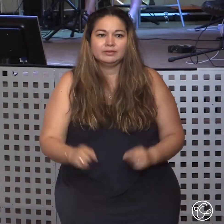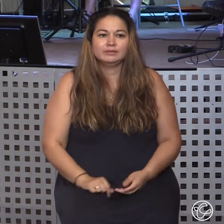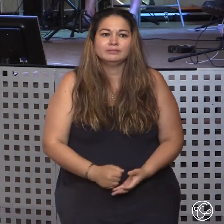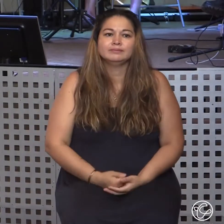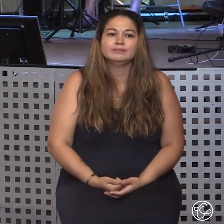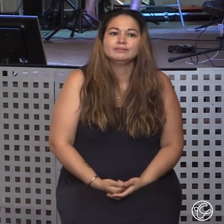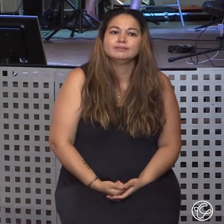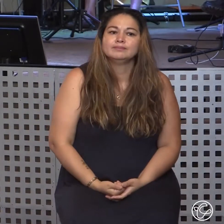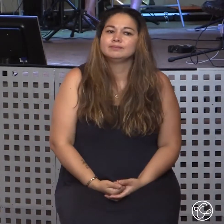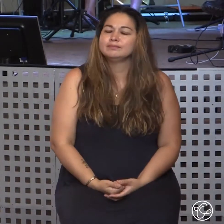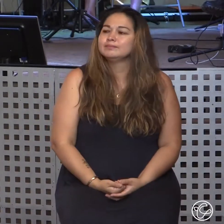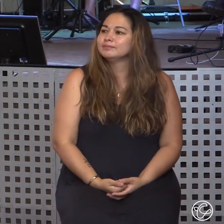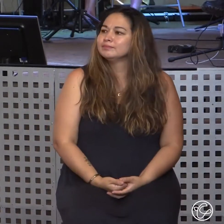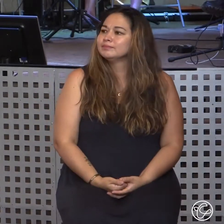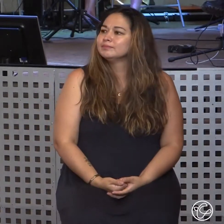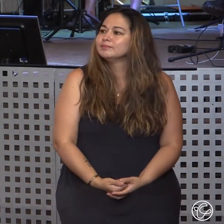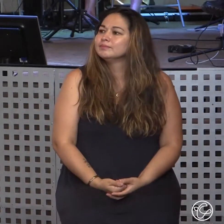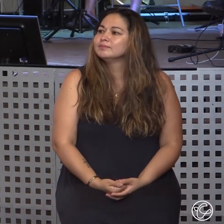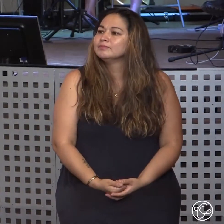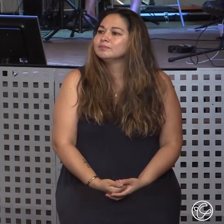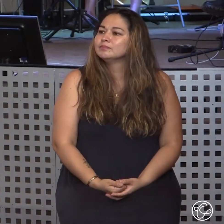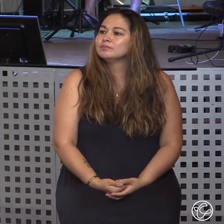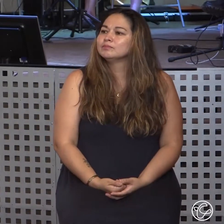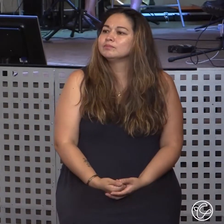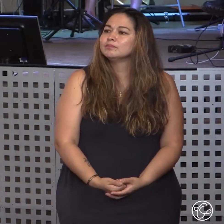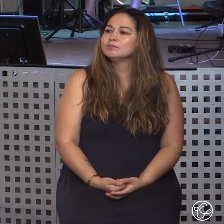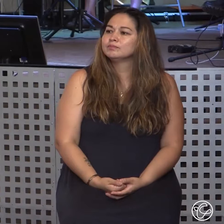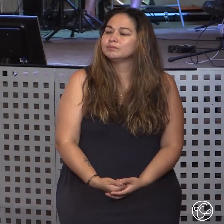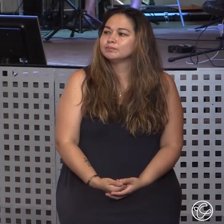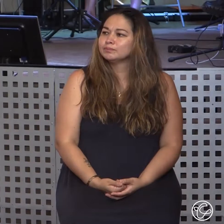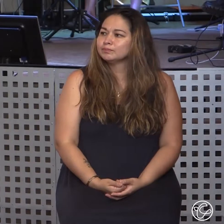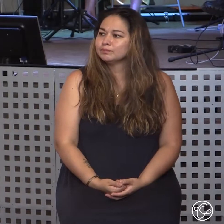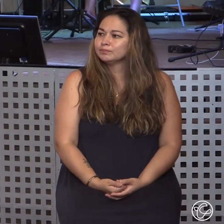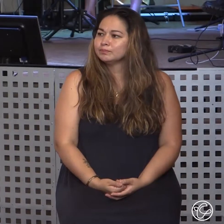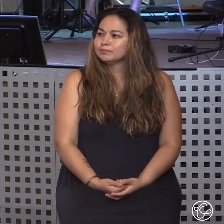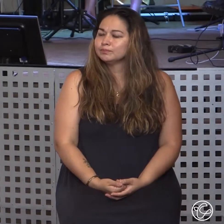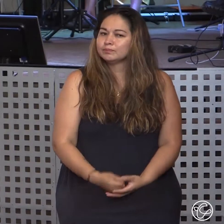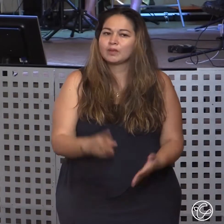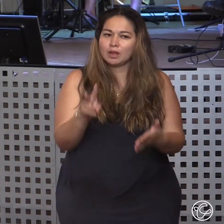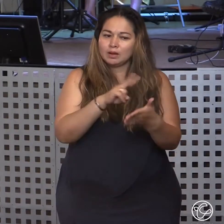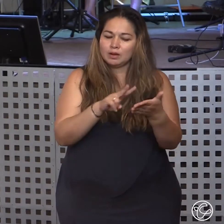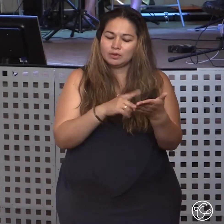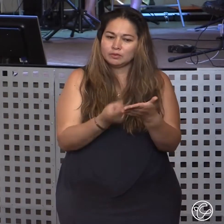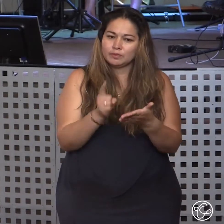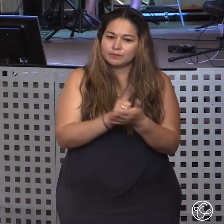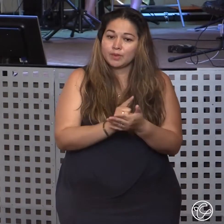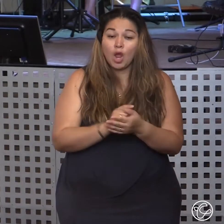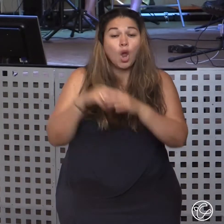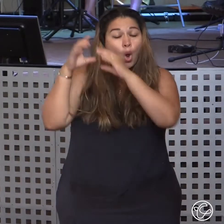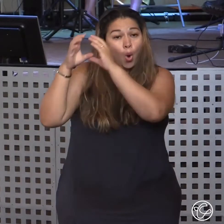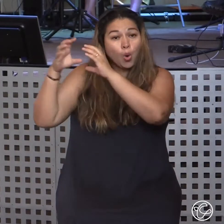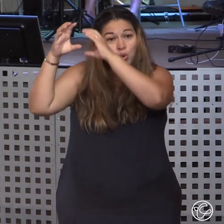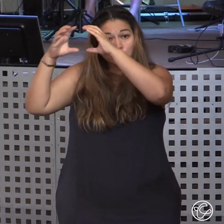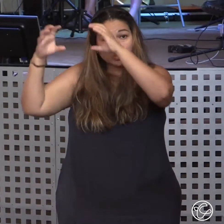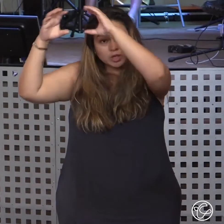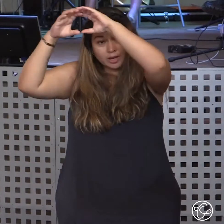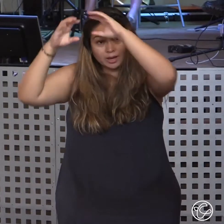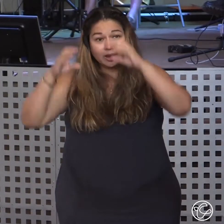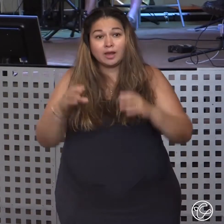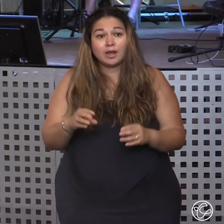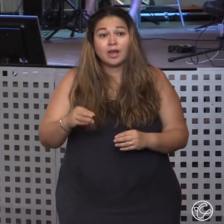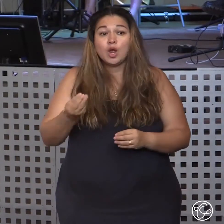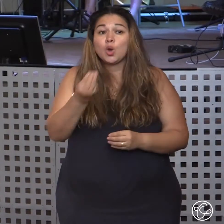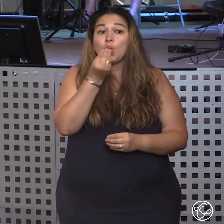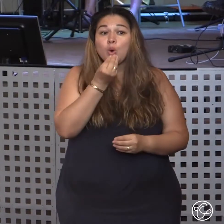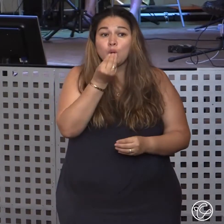de meses casi seguro. Verso 48, leo nuevamente. Así que José fue recogiendo todo